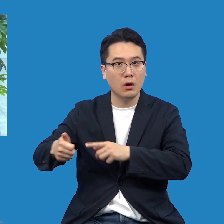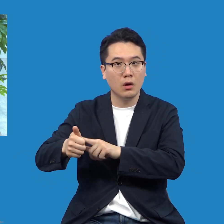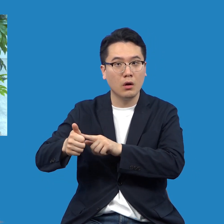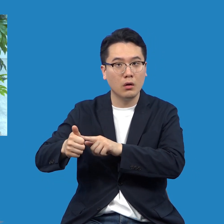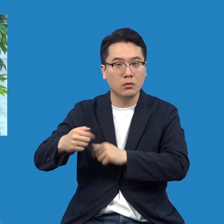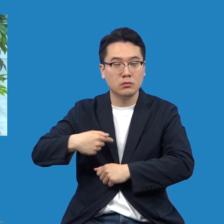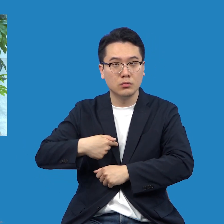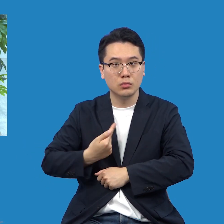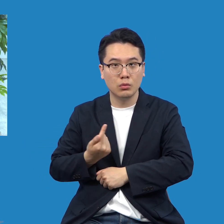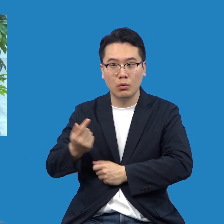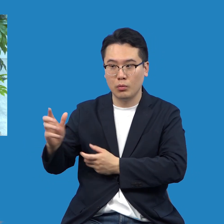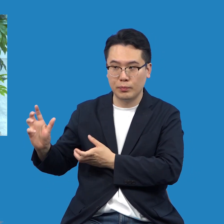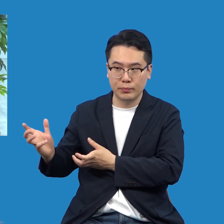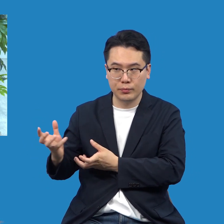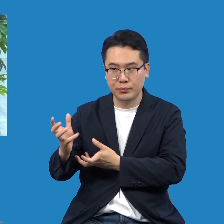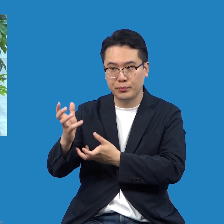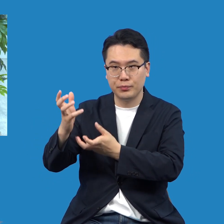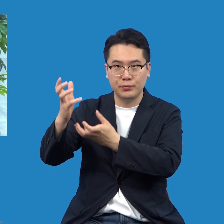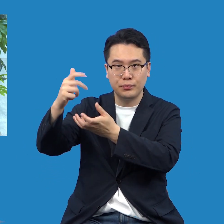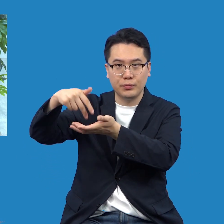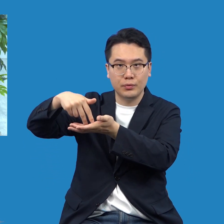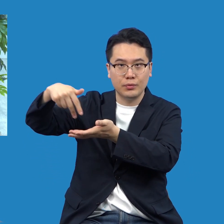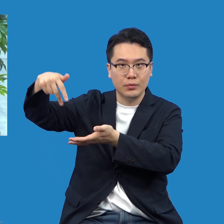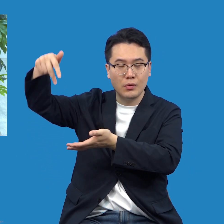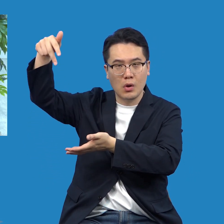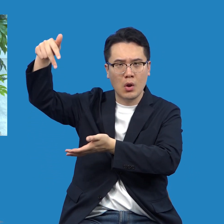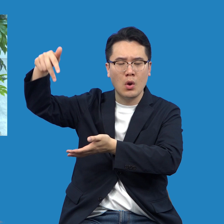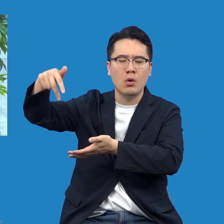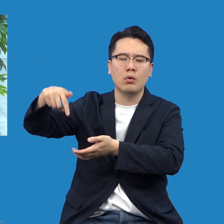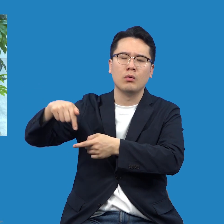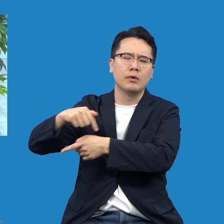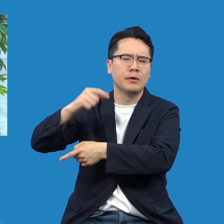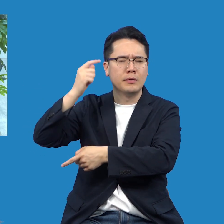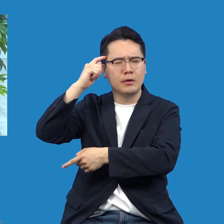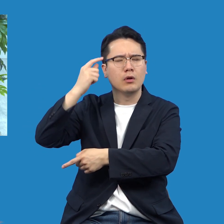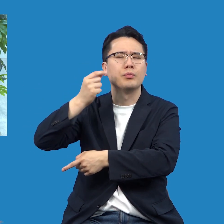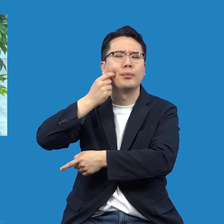타고 승천할 것이라고 생각도 못하고 있어요.